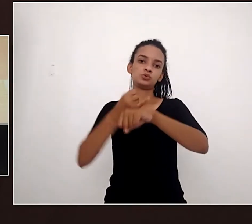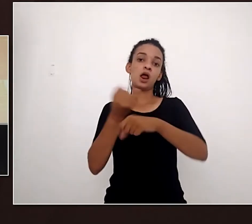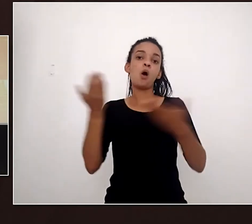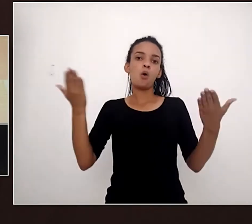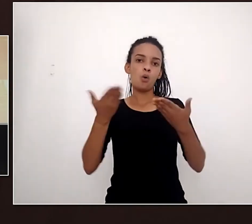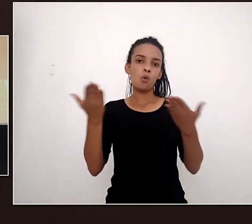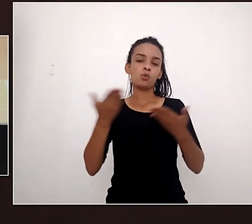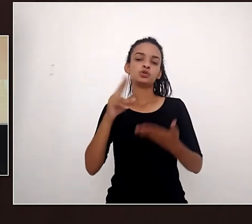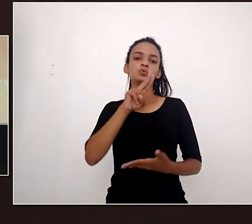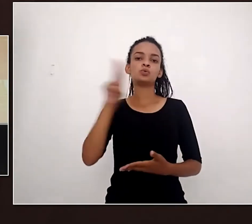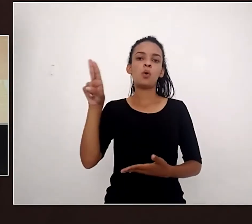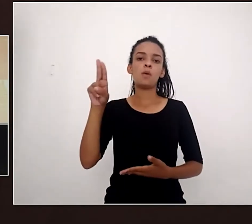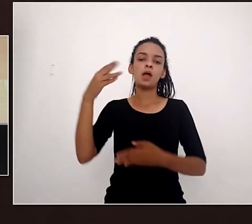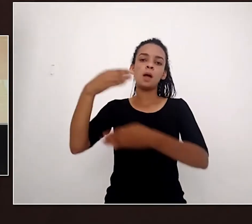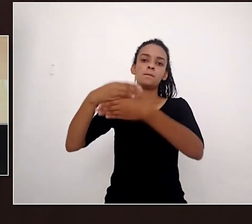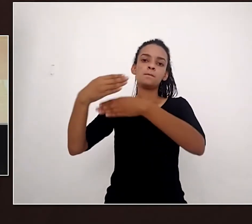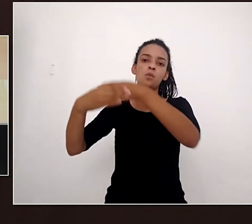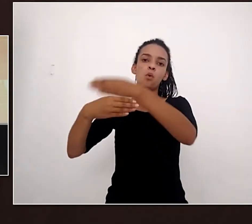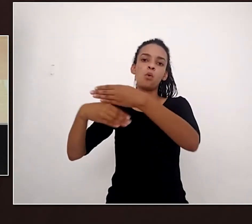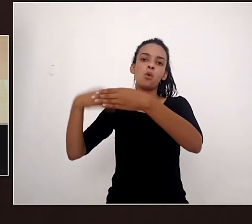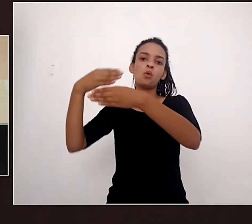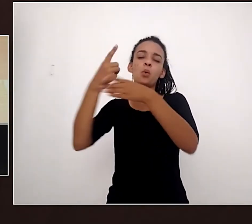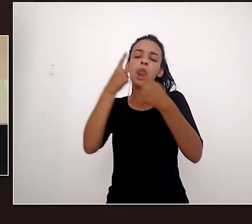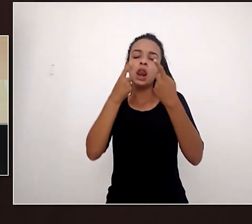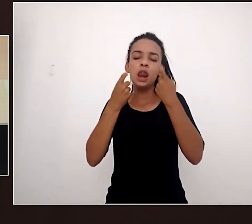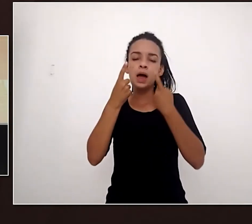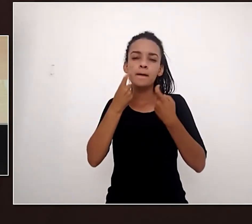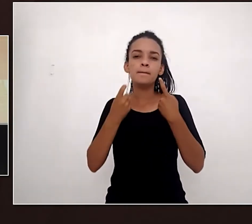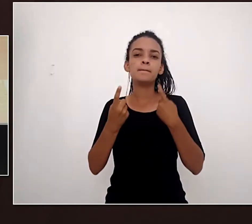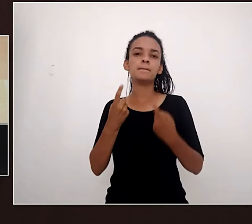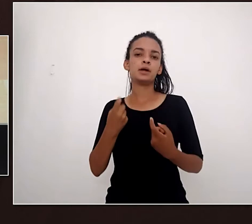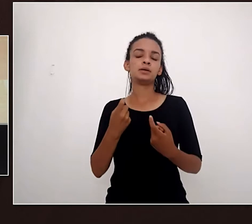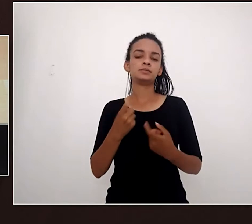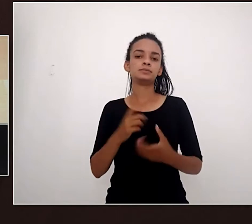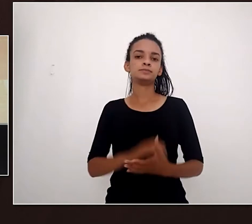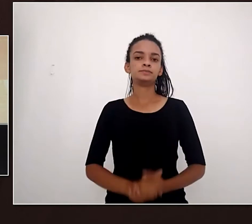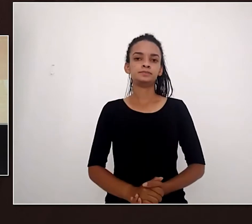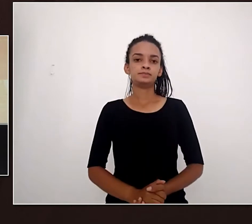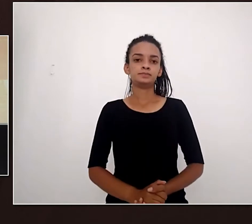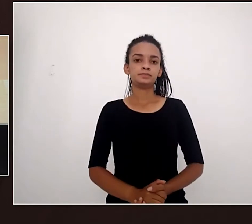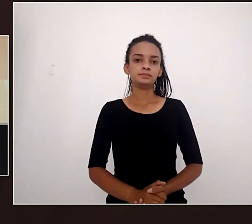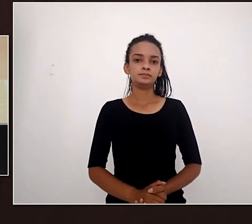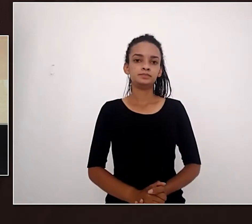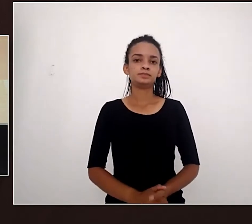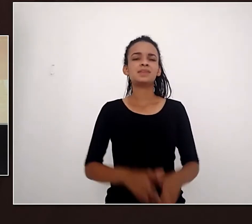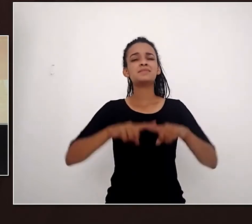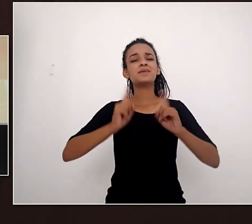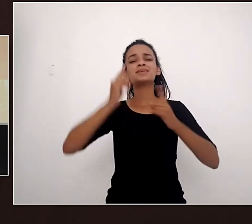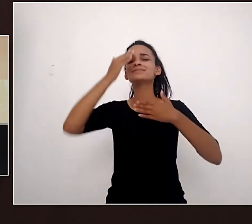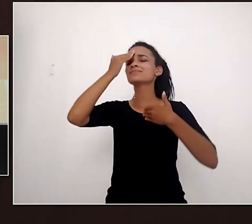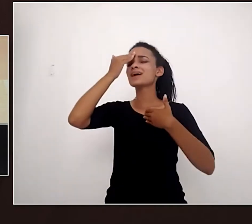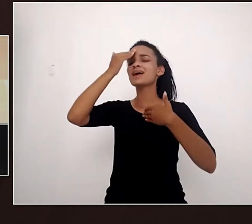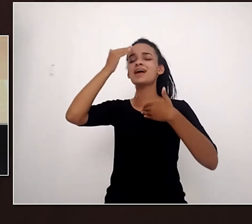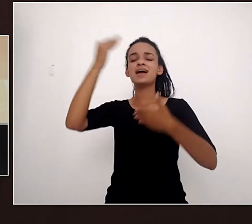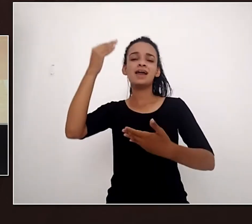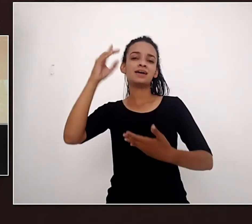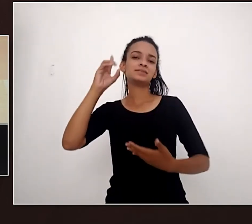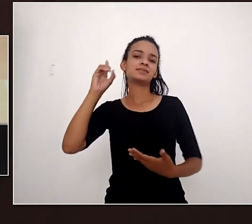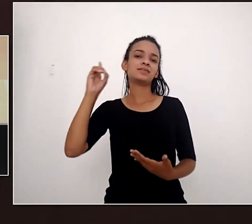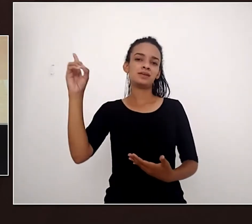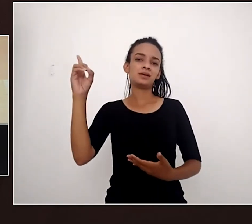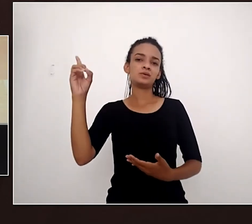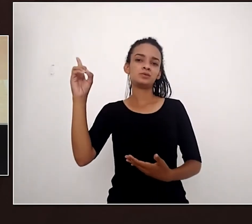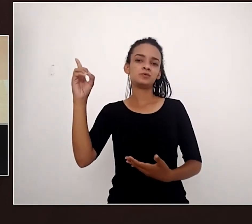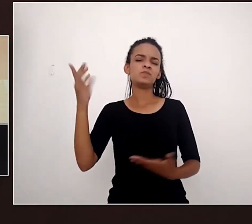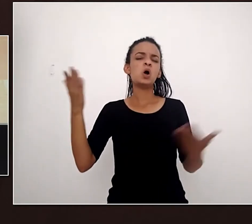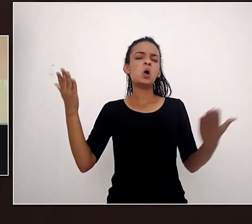de Jerusalém e destruição do templo. Irmãos, graças ao Senhor, hoje estamos na era da realidade